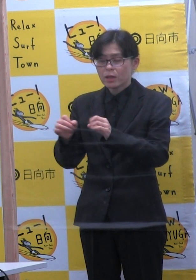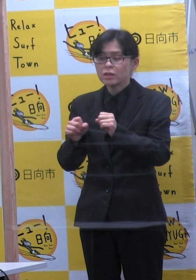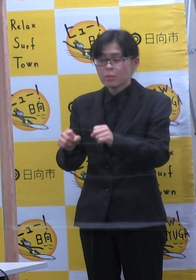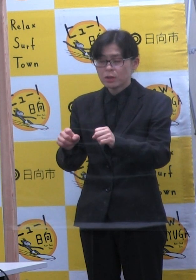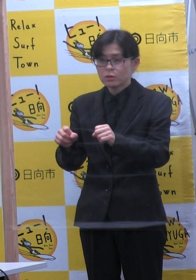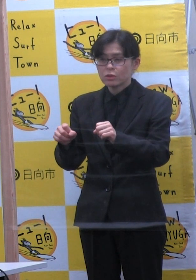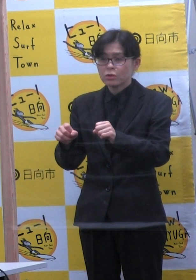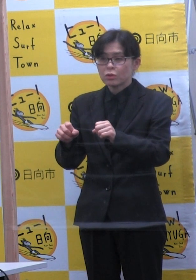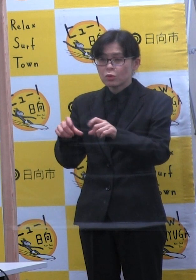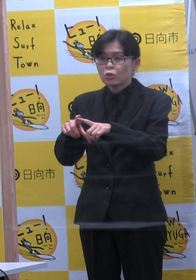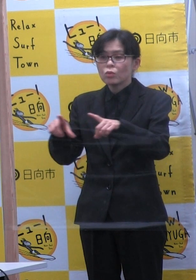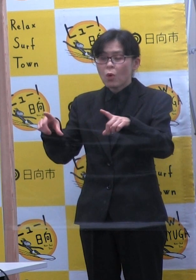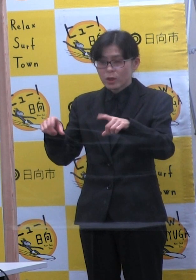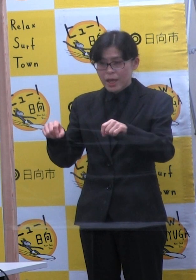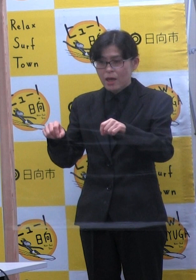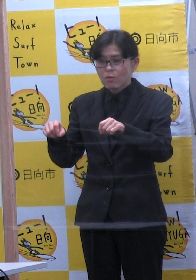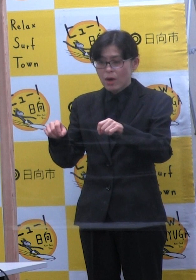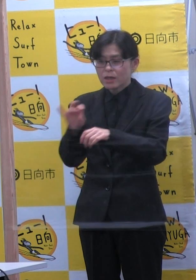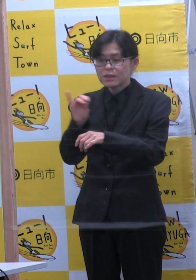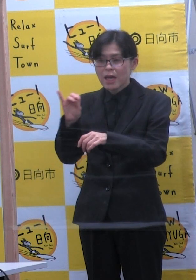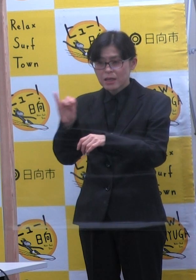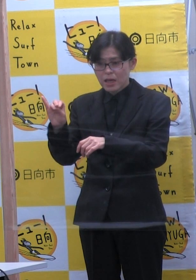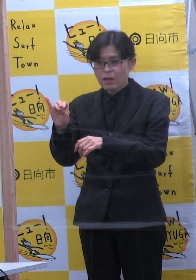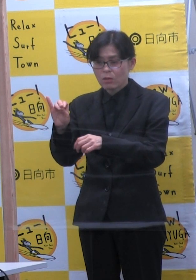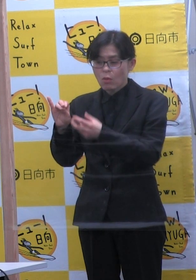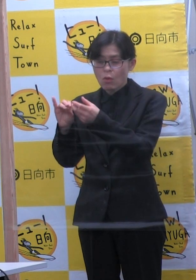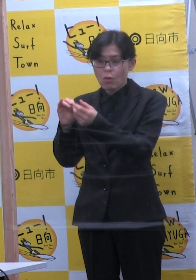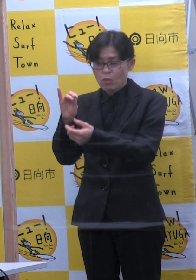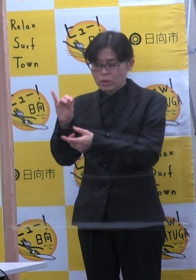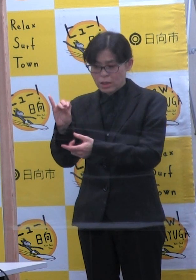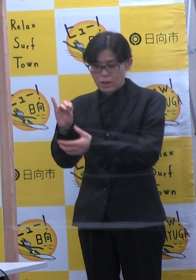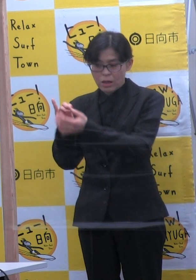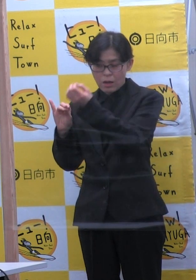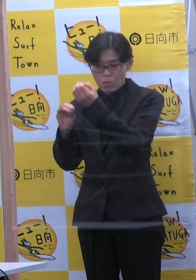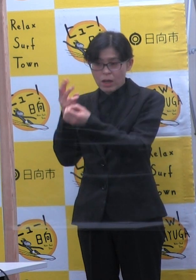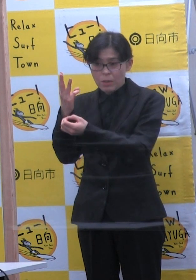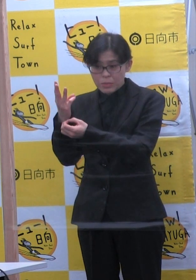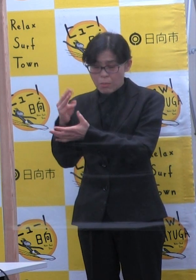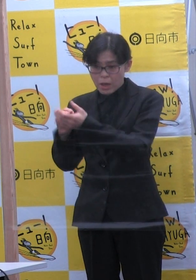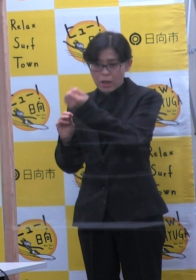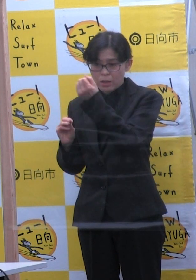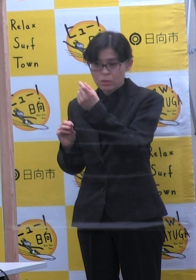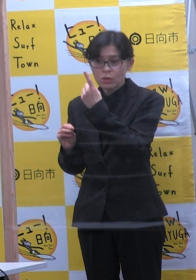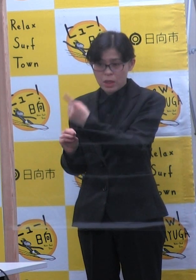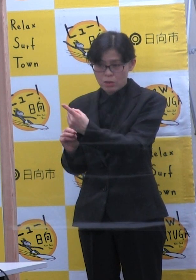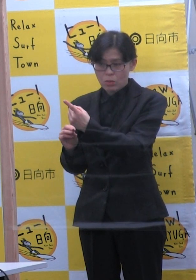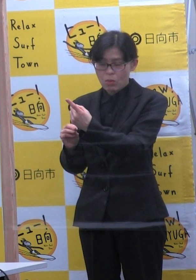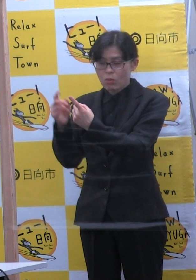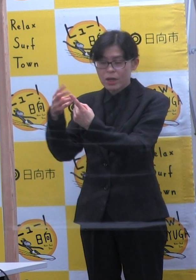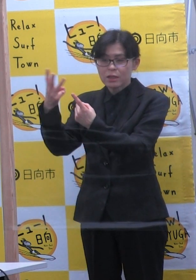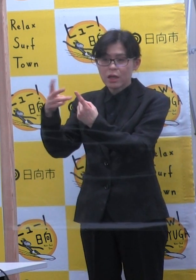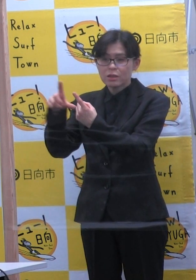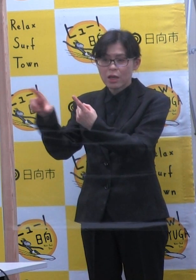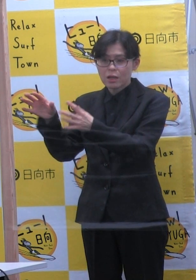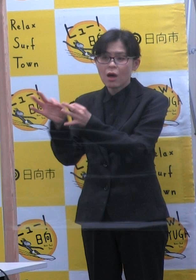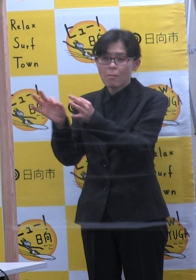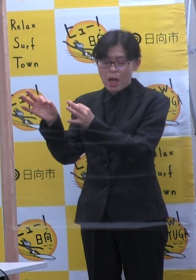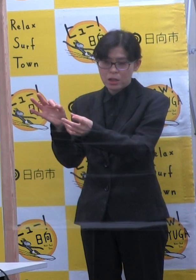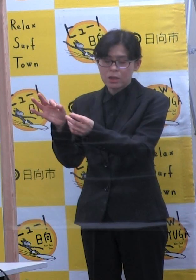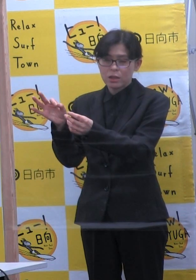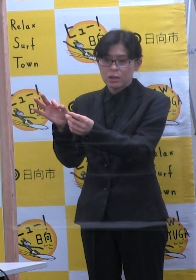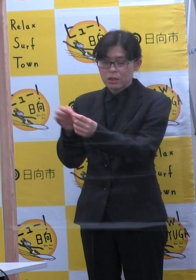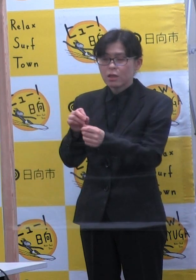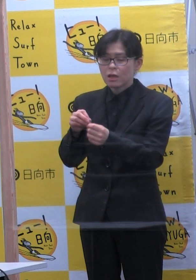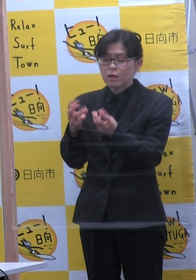ーポン券は1000円券を3枚つづりにした3000円分を1セットとし、1万セット